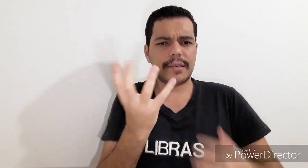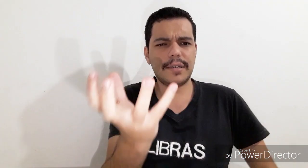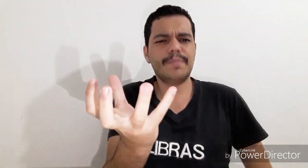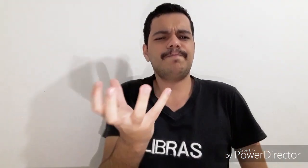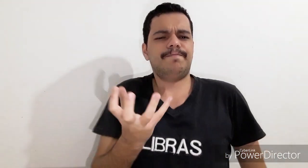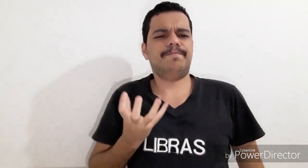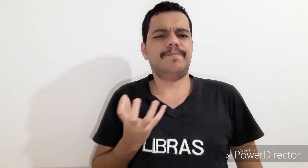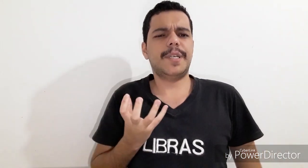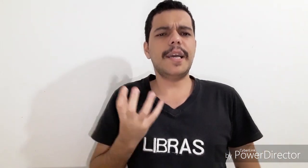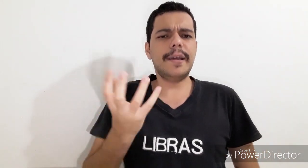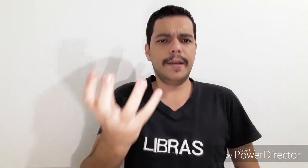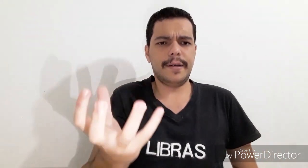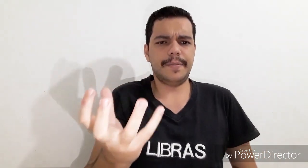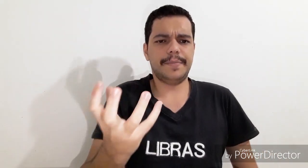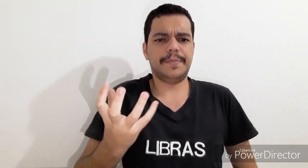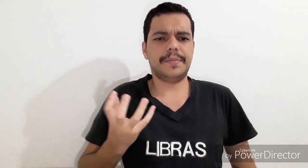puxasse. Querer.